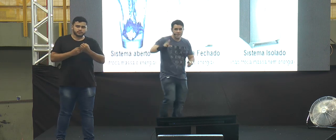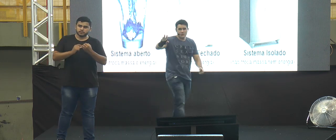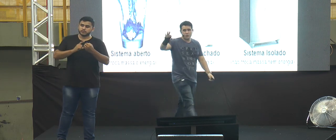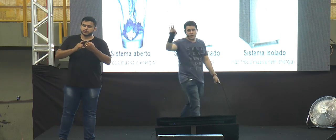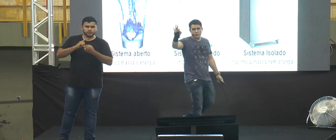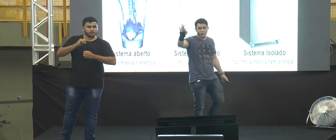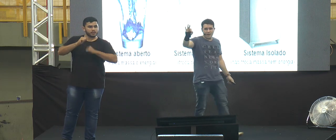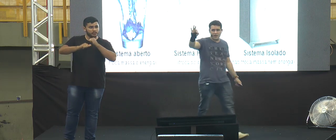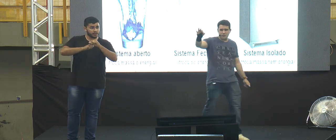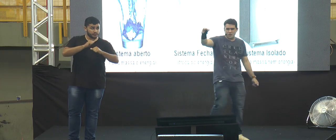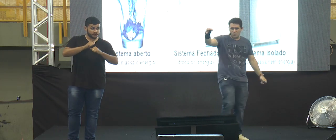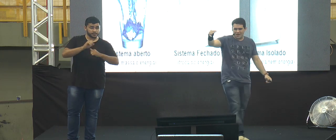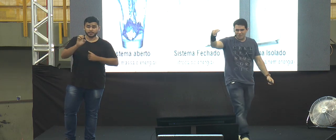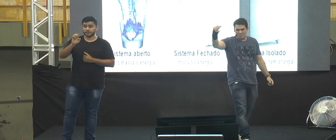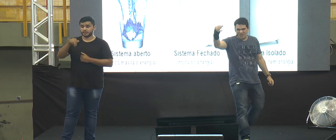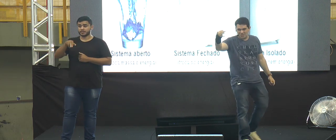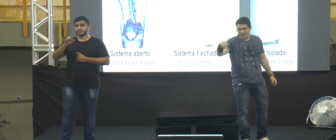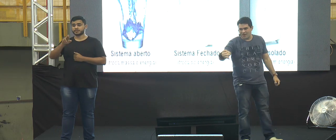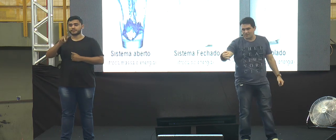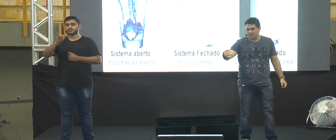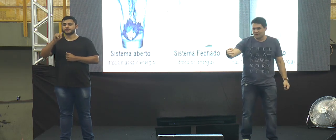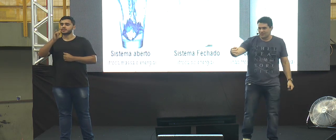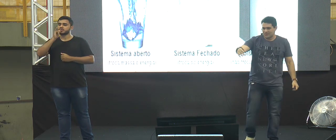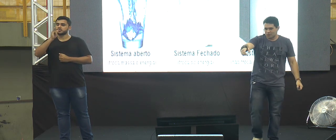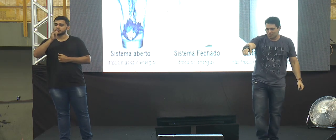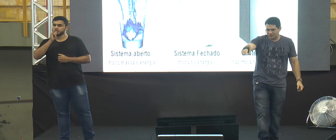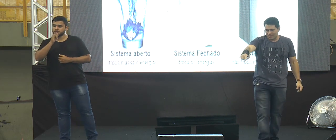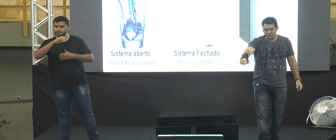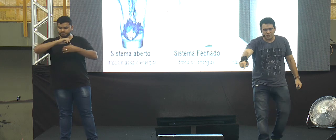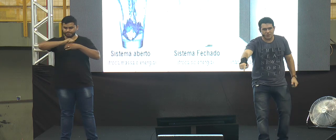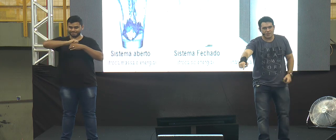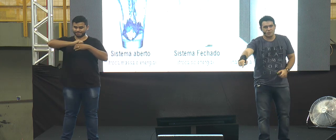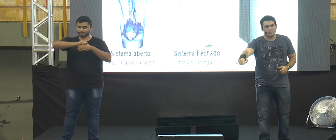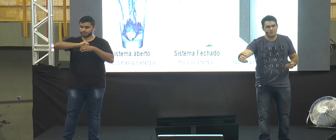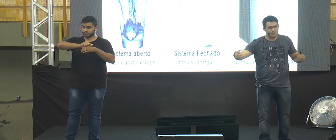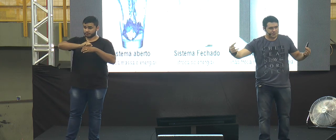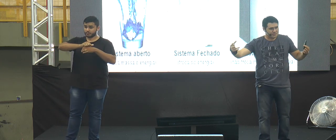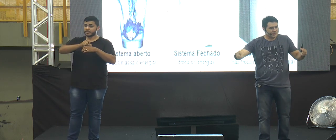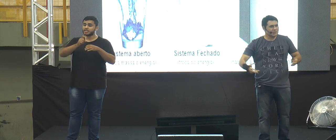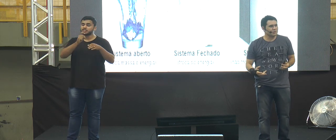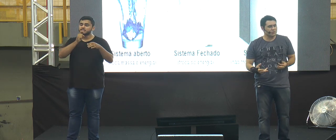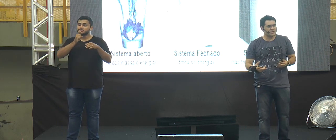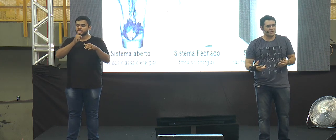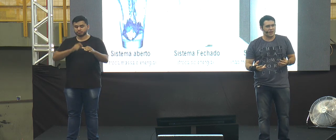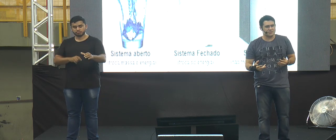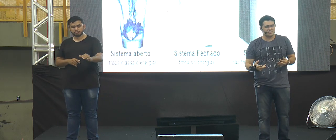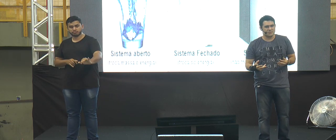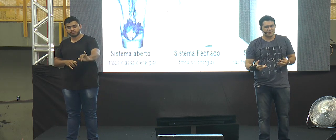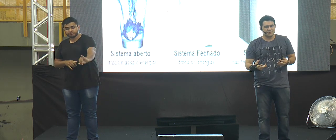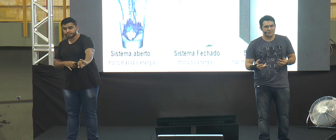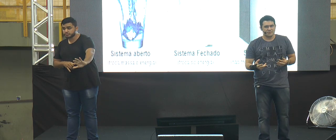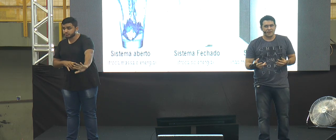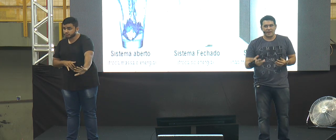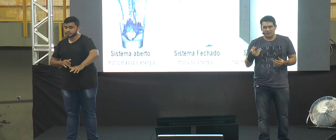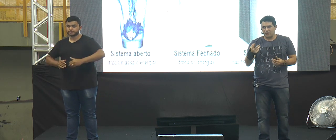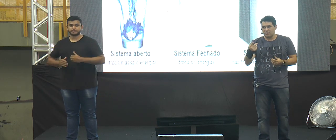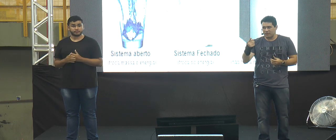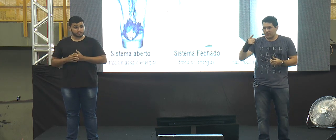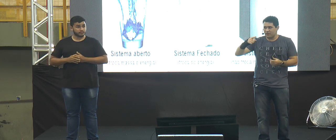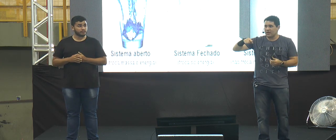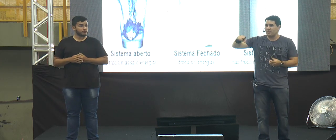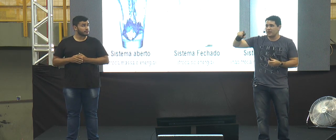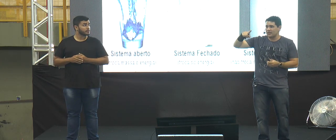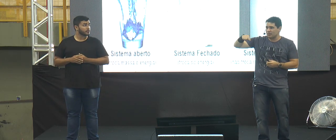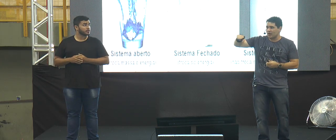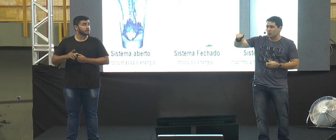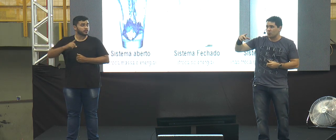energia? Tu pegou tua garrafinha com água bem gelada. Se tu deixar no chão aqui do do nosso ginásio, ela vai ou não